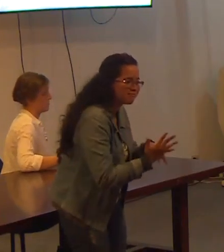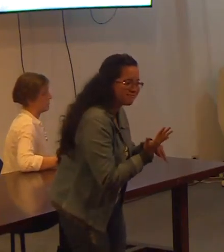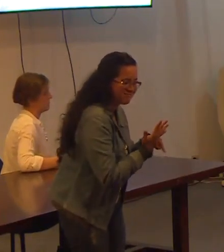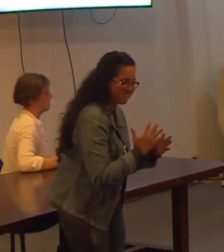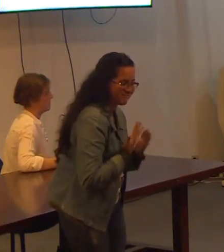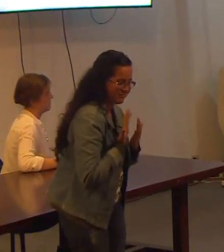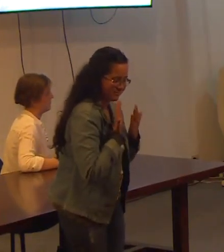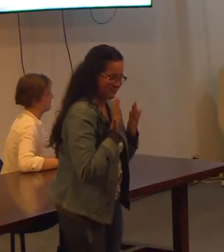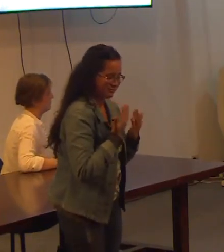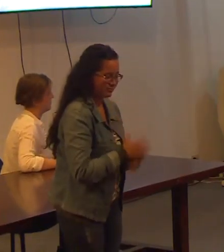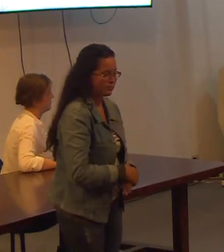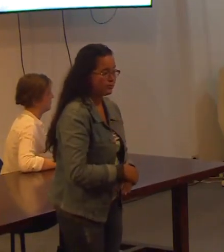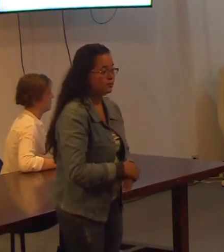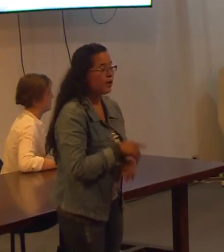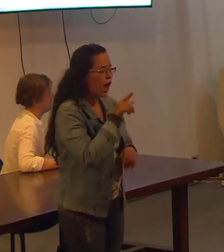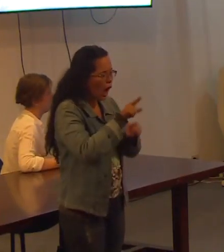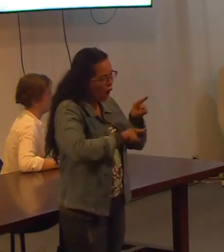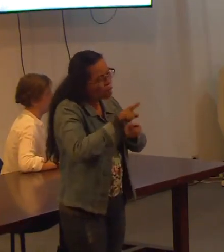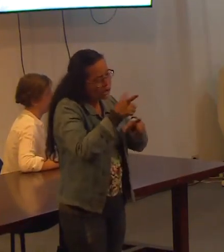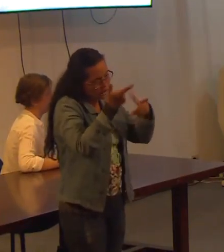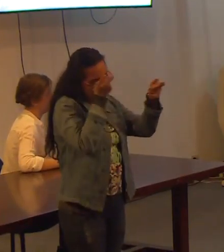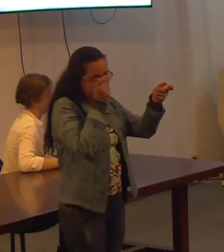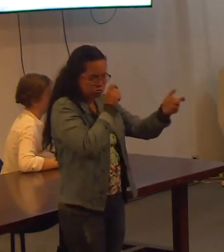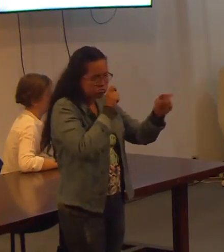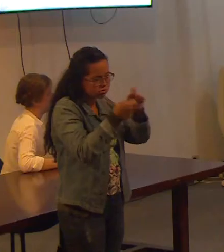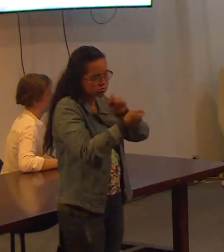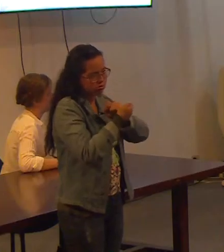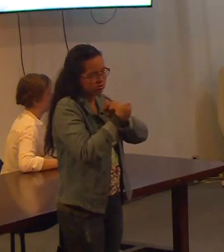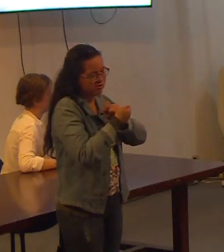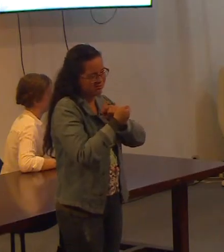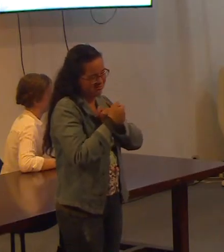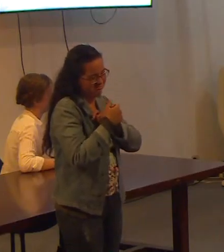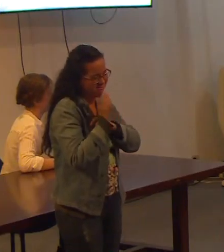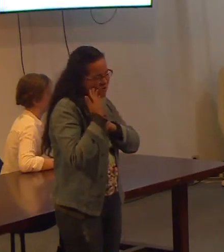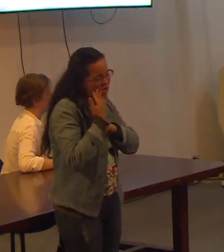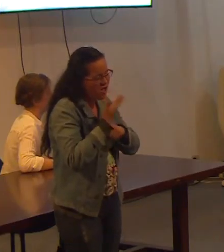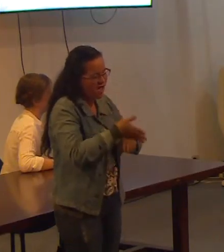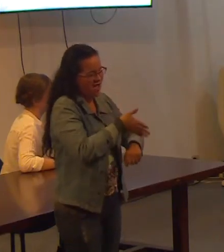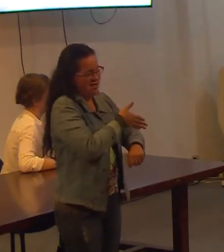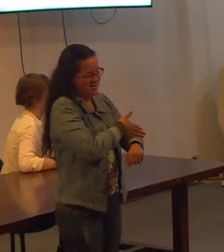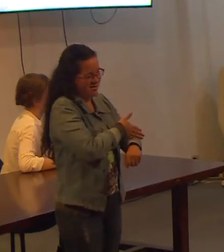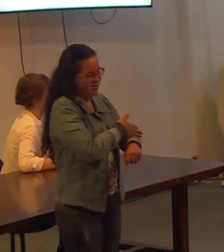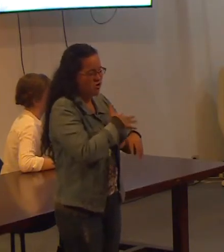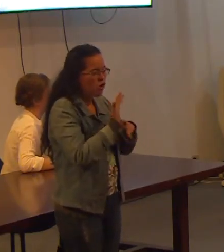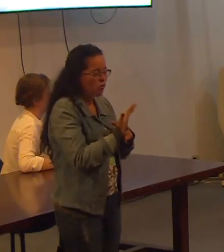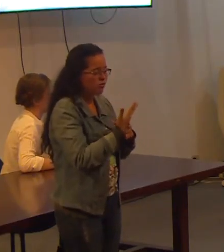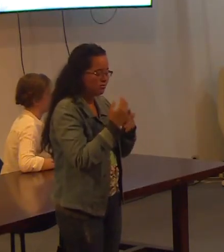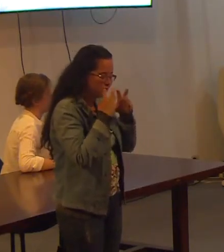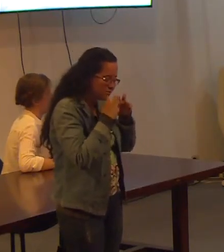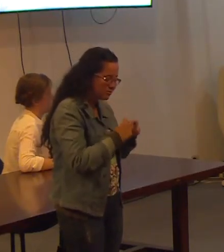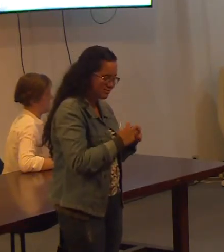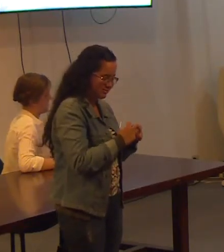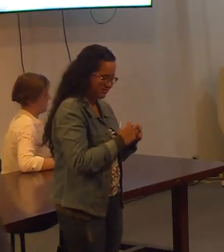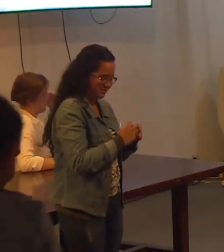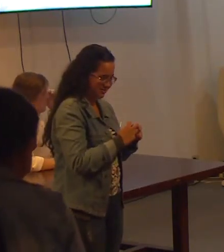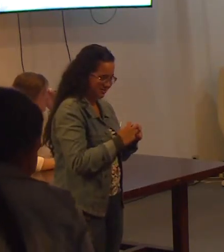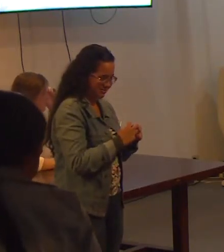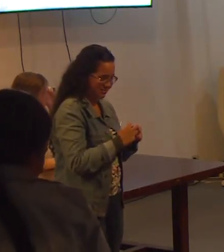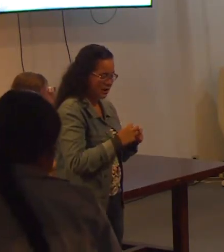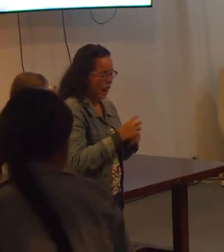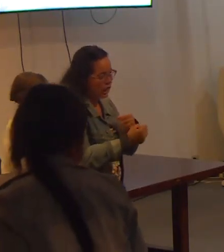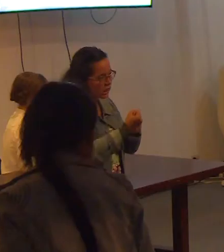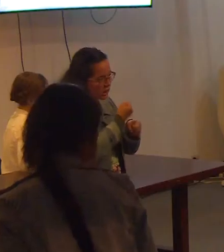se obtuvieron unos cambios en las estrategias, esto fue cuando se replanteó todo el proceso de sistematizarte, el trabajo con la